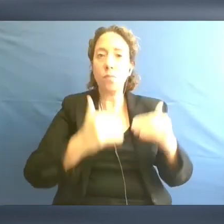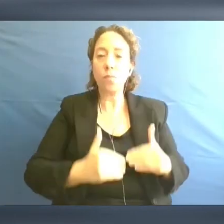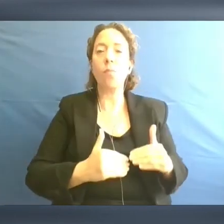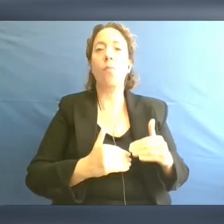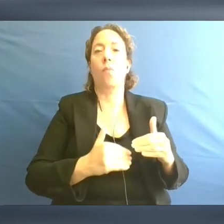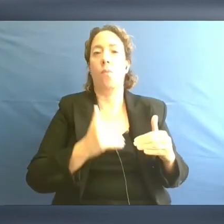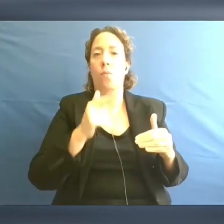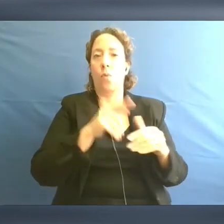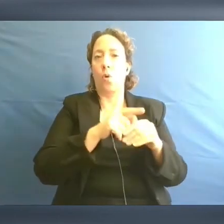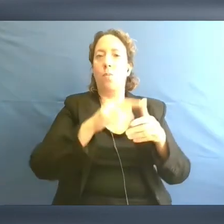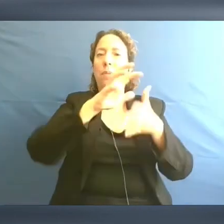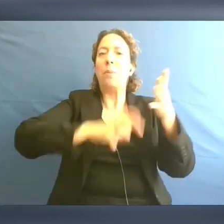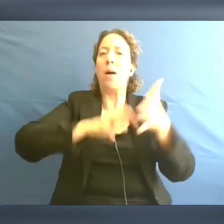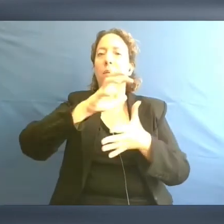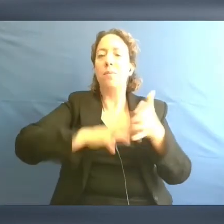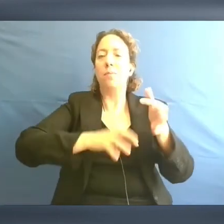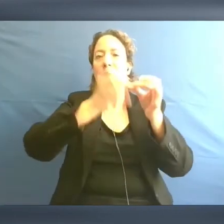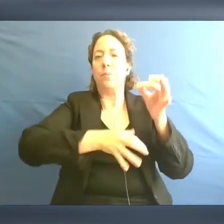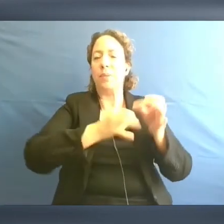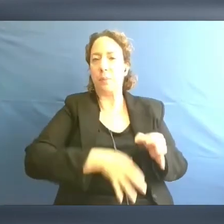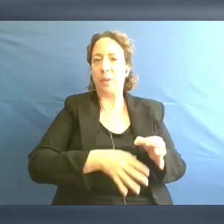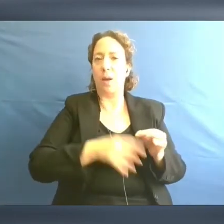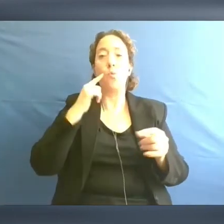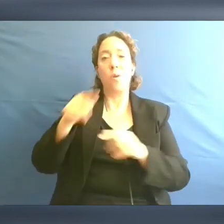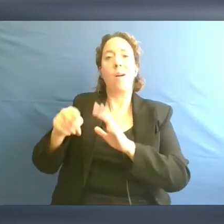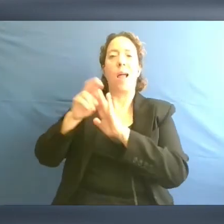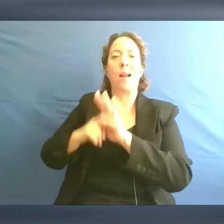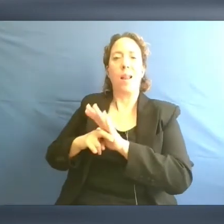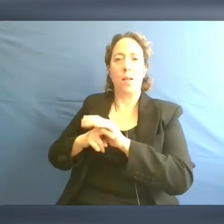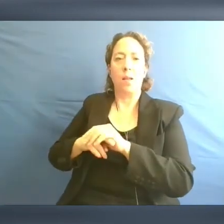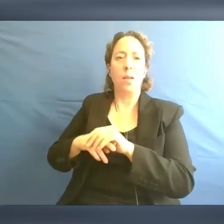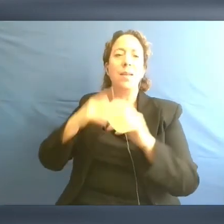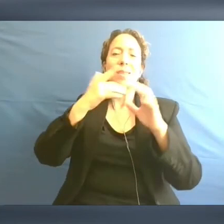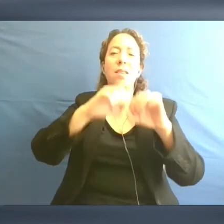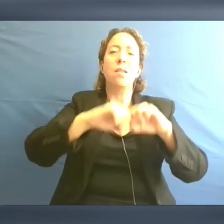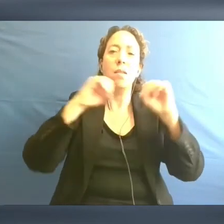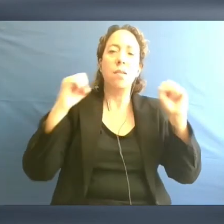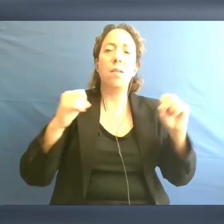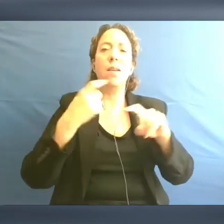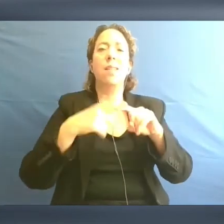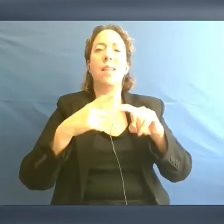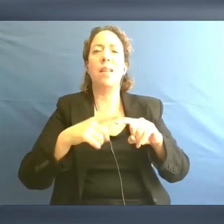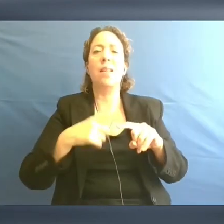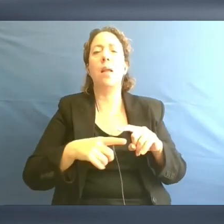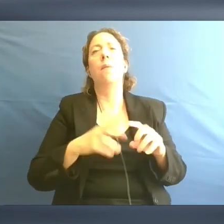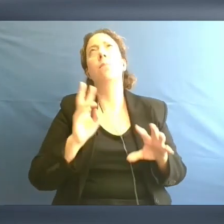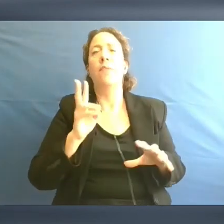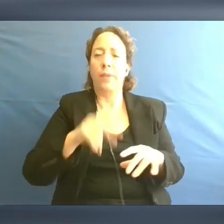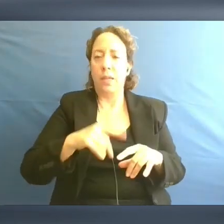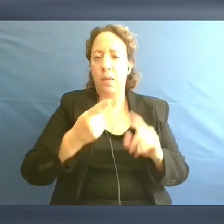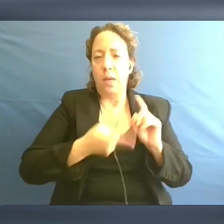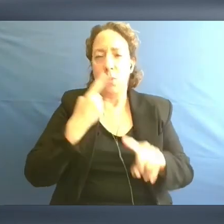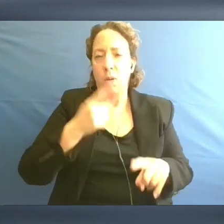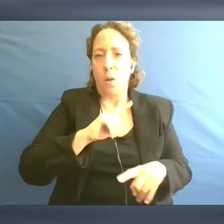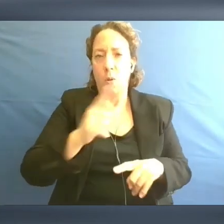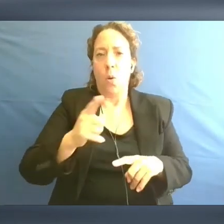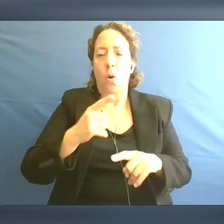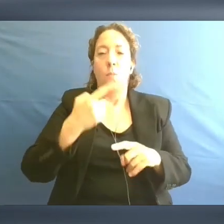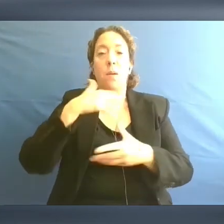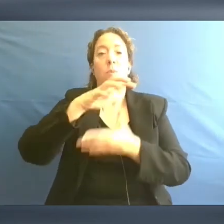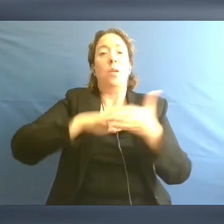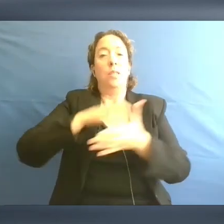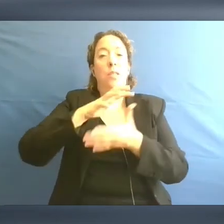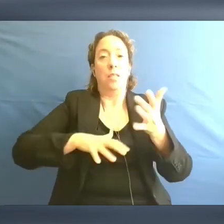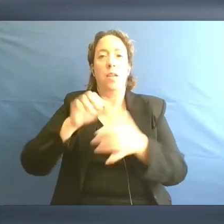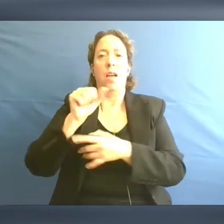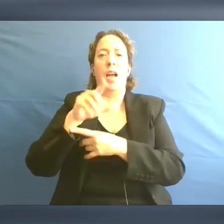leur compte rendu d'implémentation pour la règle. Si on regarde en détail, là aussi, le détail n'a pas vraiment d'importance. C'est le compte rendu d'implémentation d'Alpha,